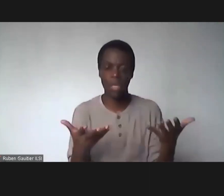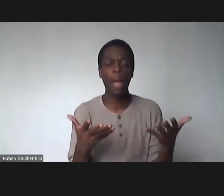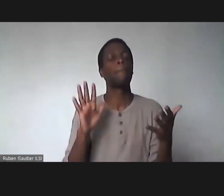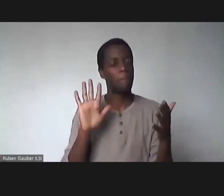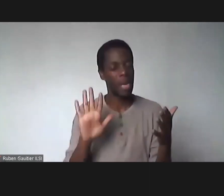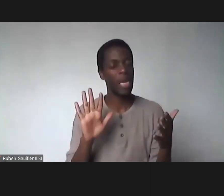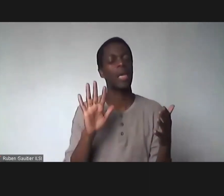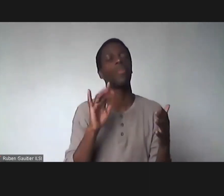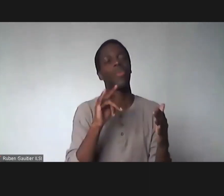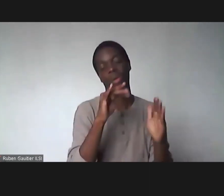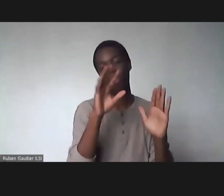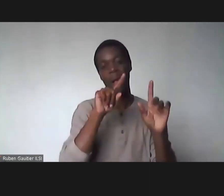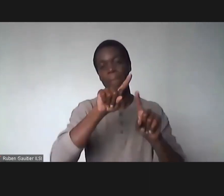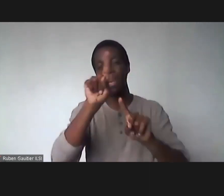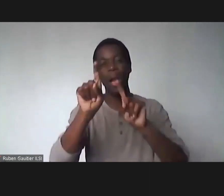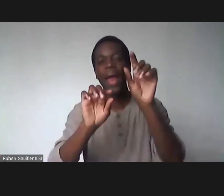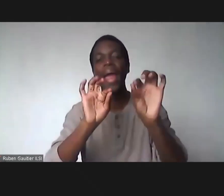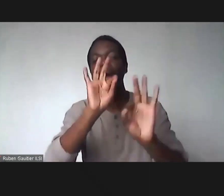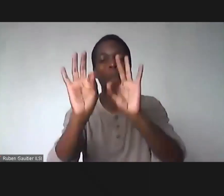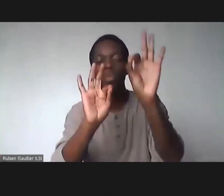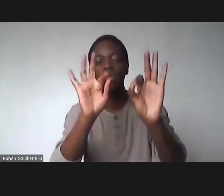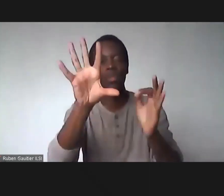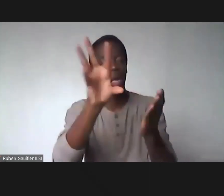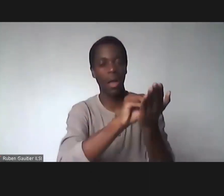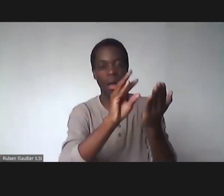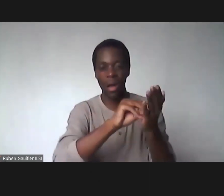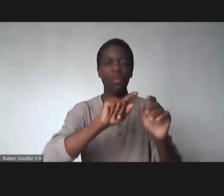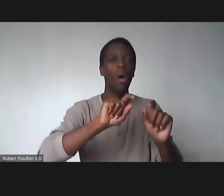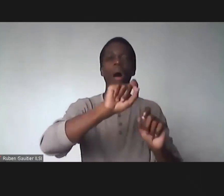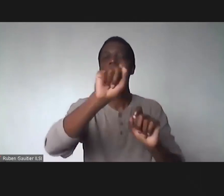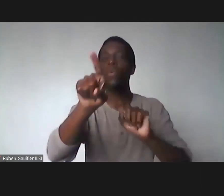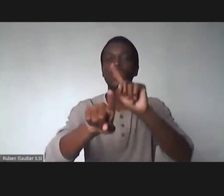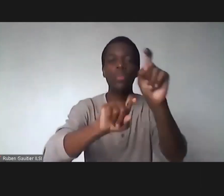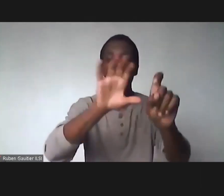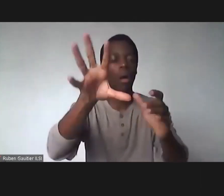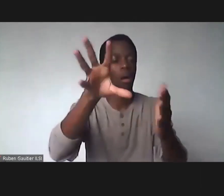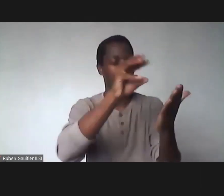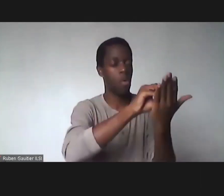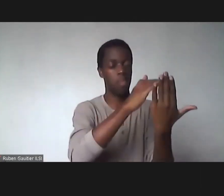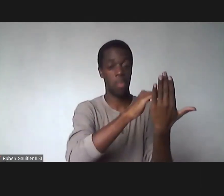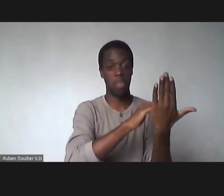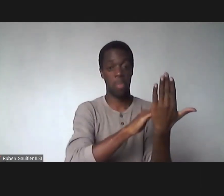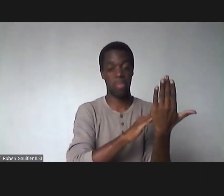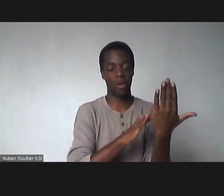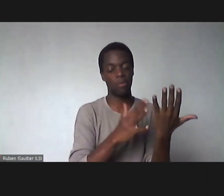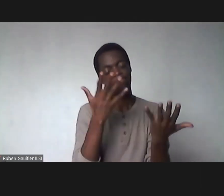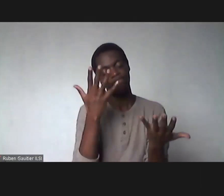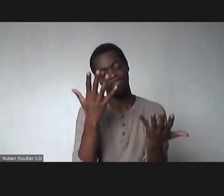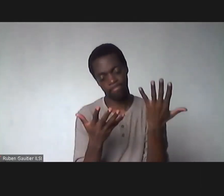para garantizar que tenemos informaciones siempre actualizadas sobre las personas con discapacidad.